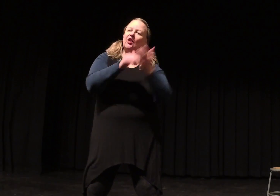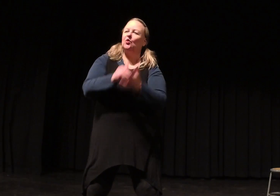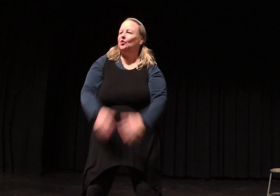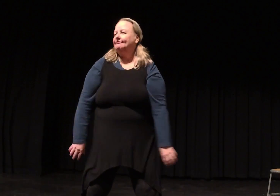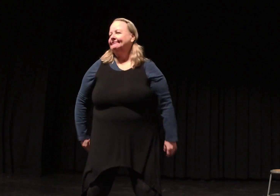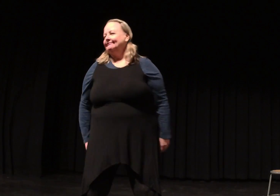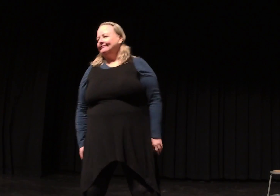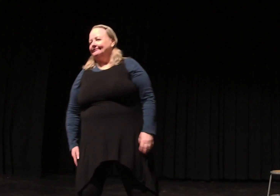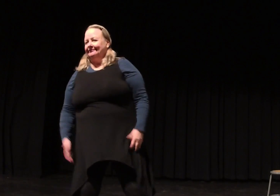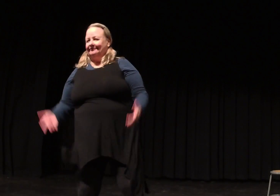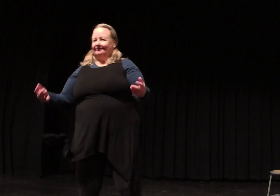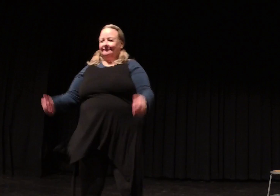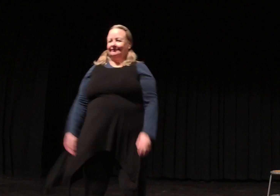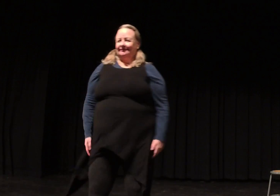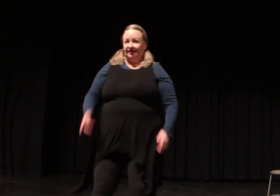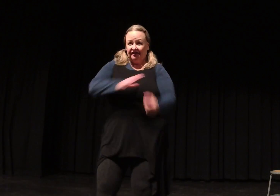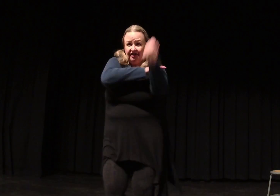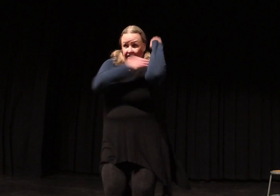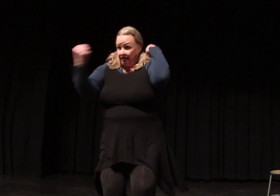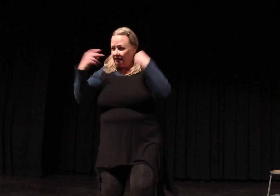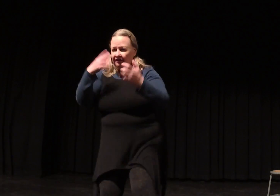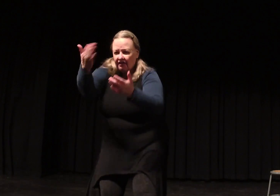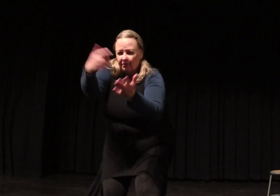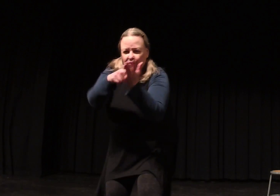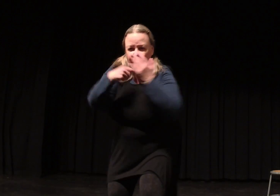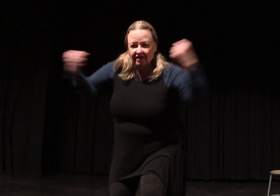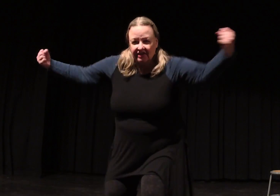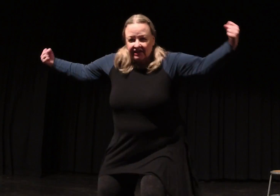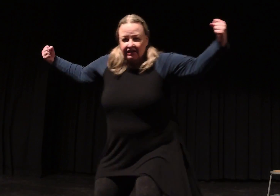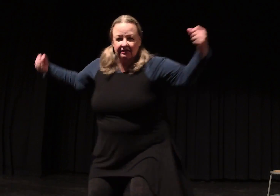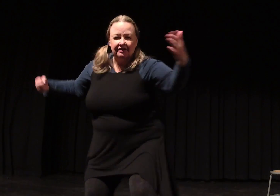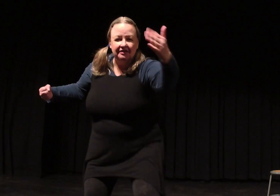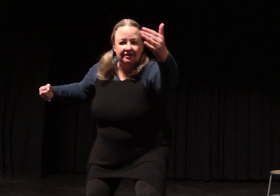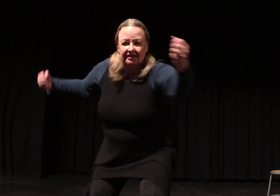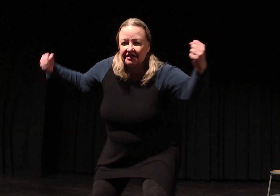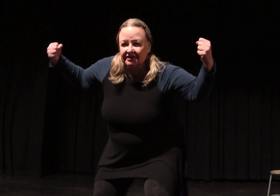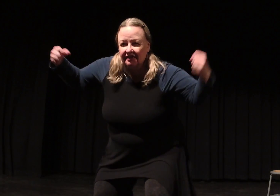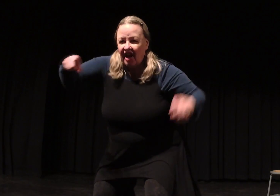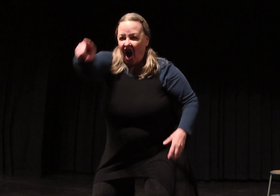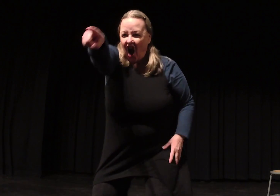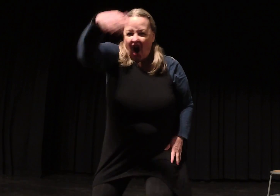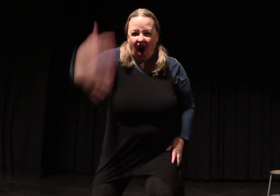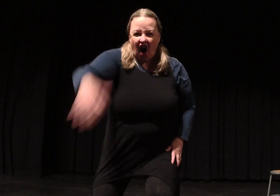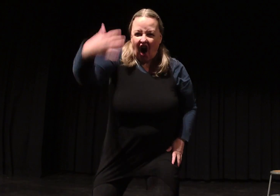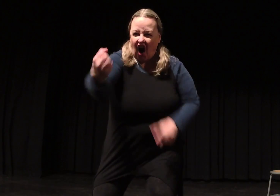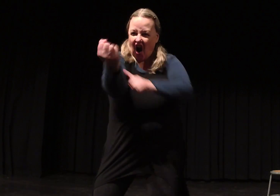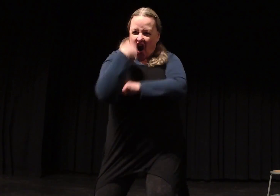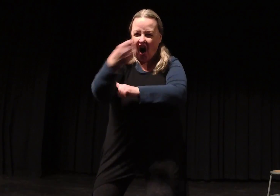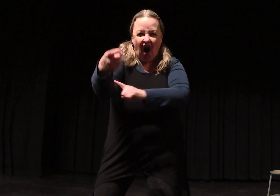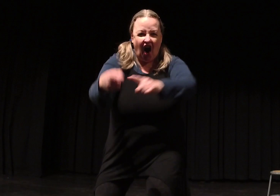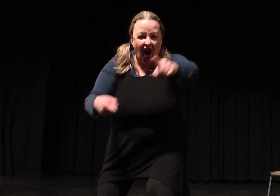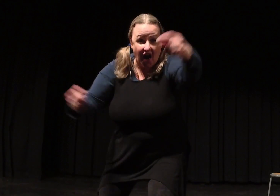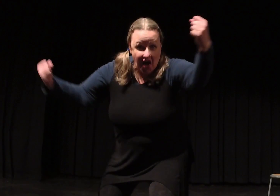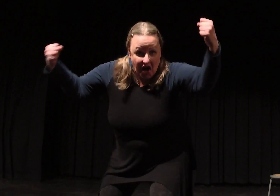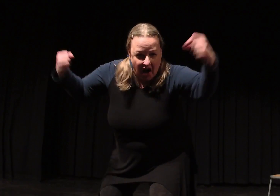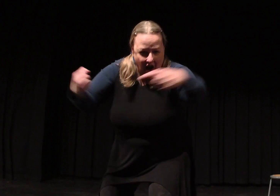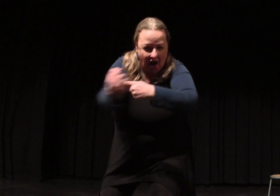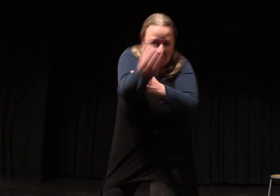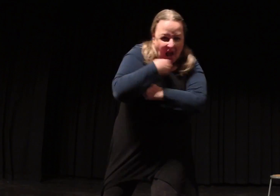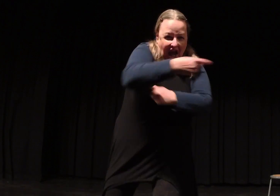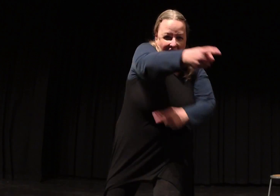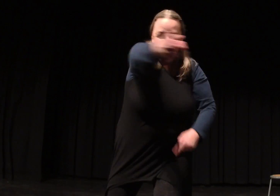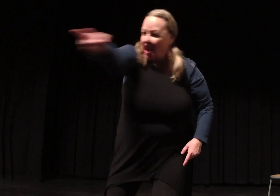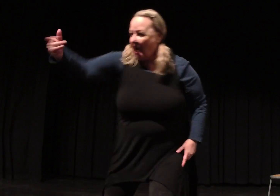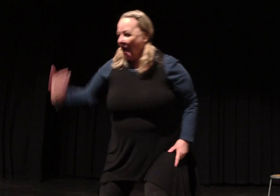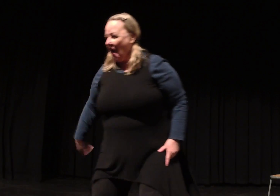gros que ça, hein, finalement. Bon, on va aller travailler plus. OK. Puis vous, vos muscles, je veux les voir, vos muscles. Montrez-moi. Oh là là, c'est des gros muscles, ça.